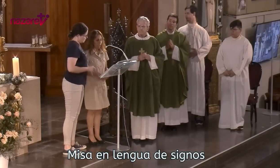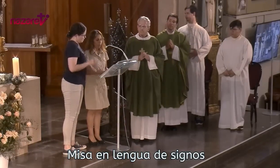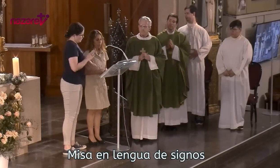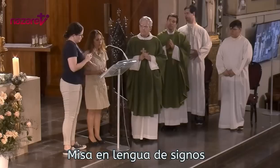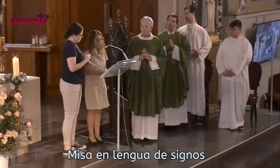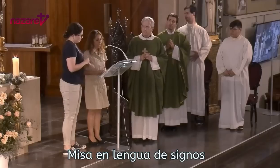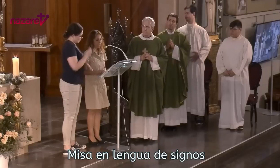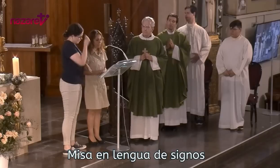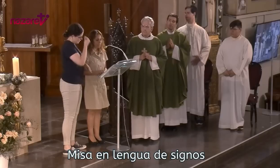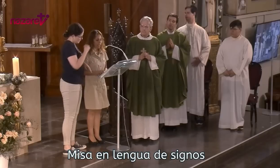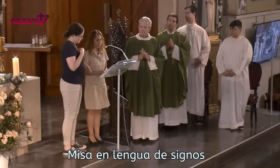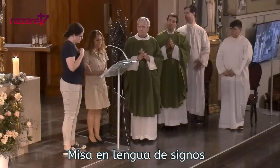Por la Iglesia,